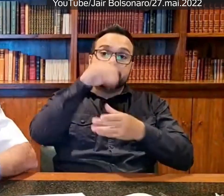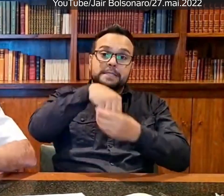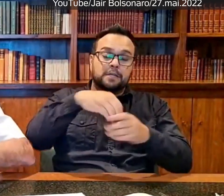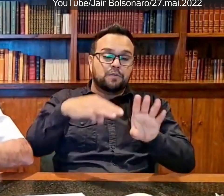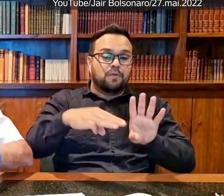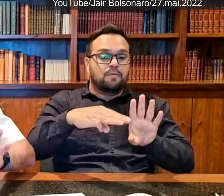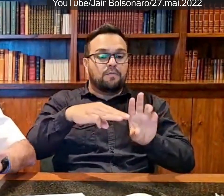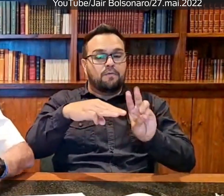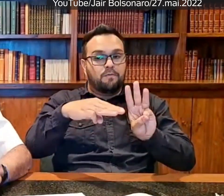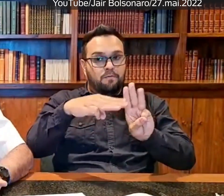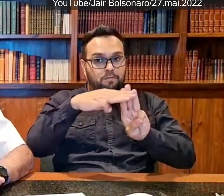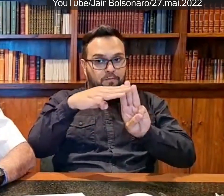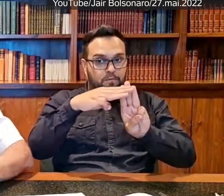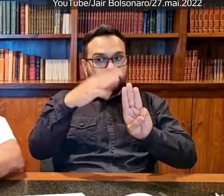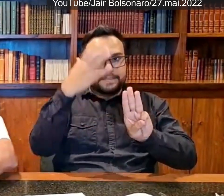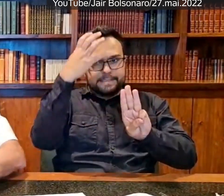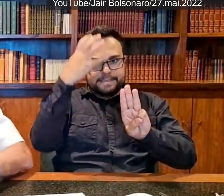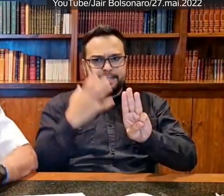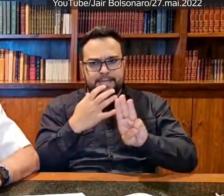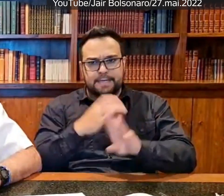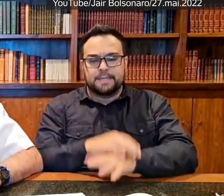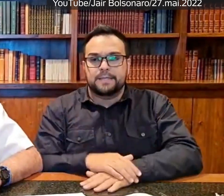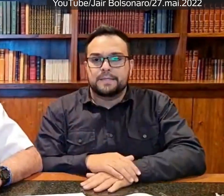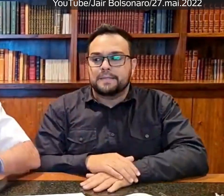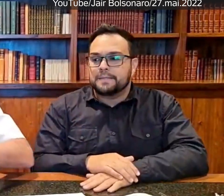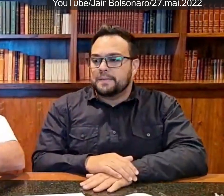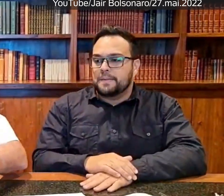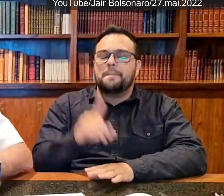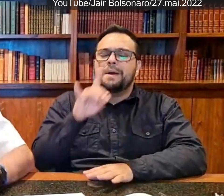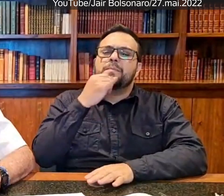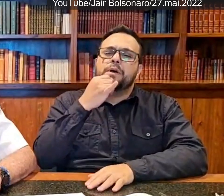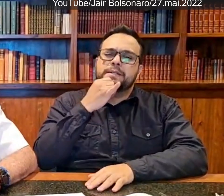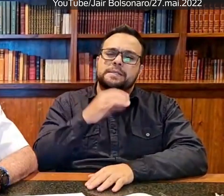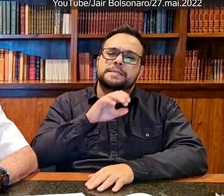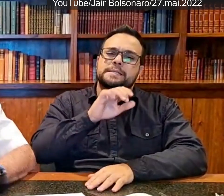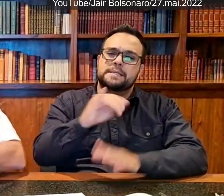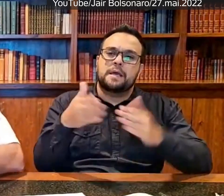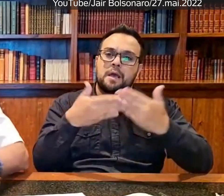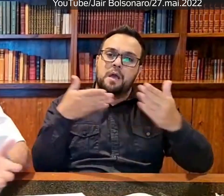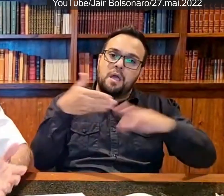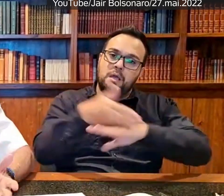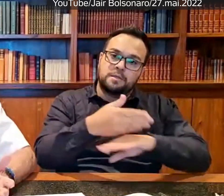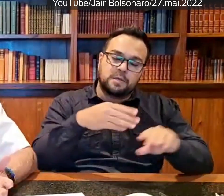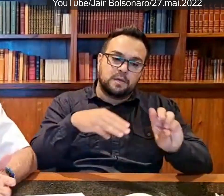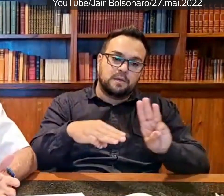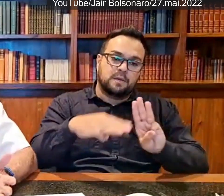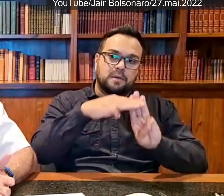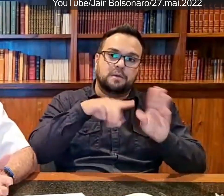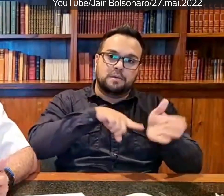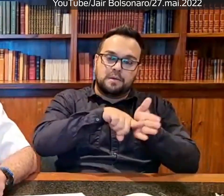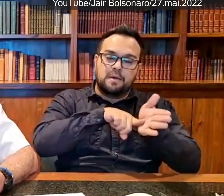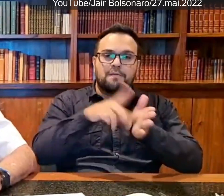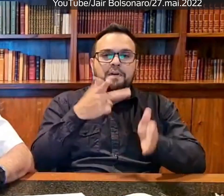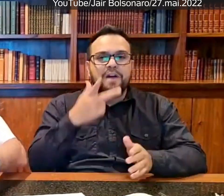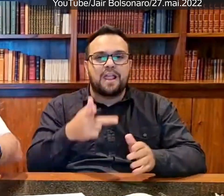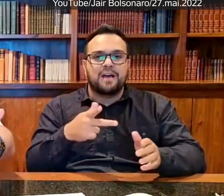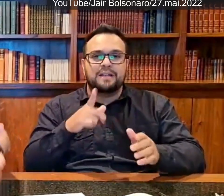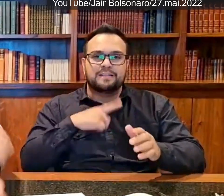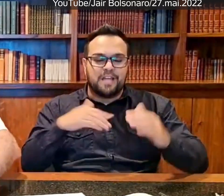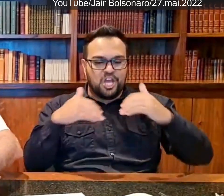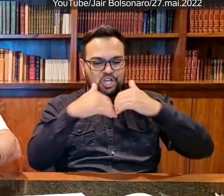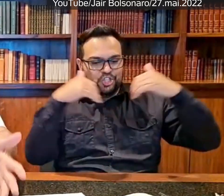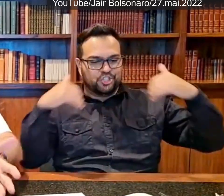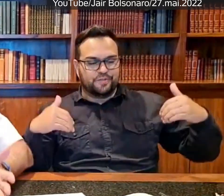se bem que as Forças Armadas não, geralmente não abrem suas portas para isso, né? Mas vamos supor que faça. Não vai dizer que os militares estão divididos, o que